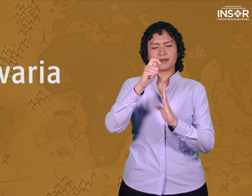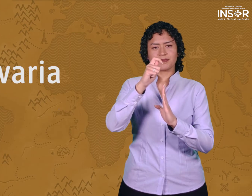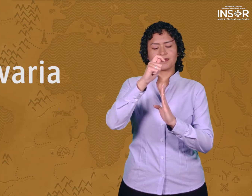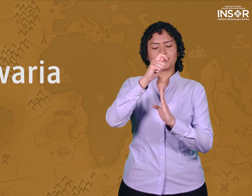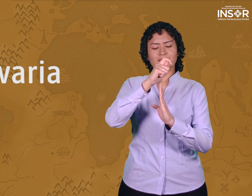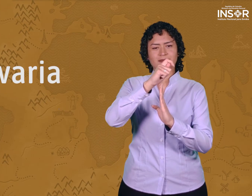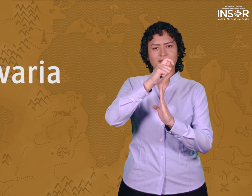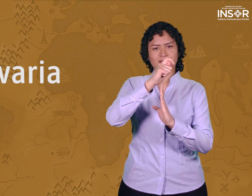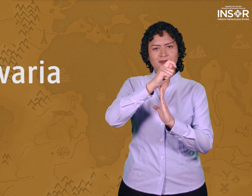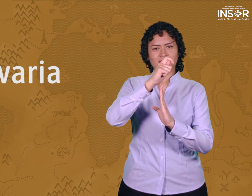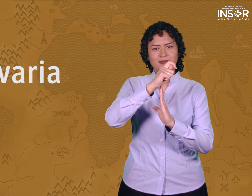Bavaria,